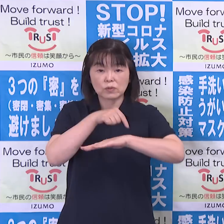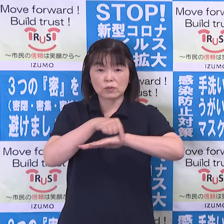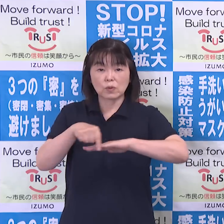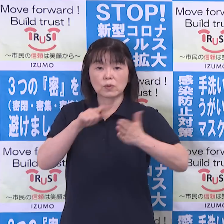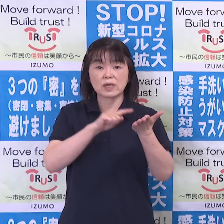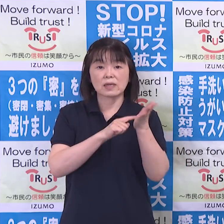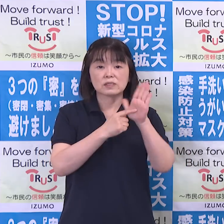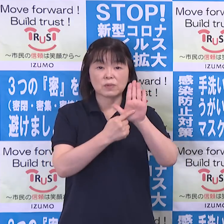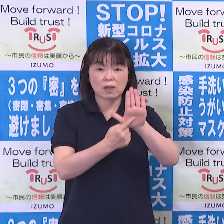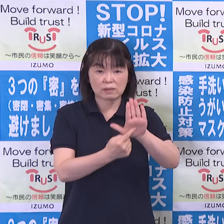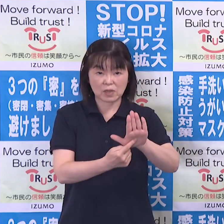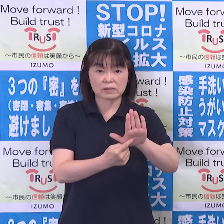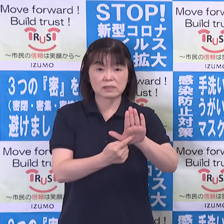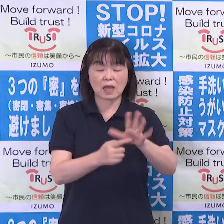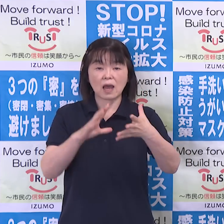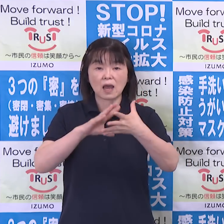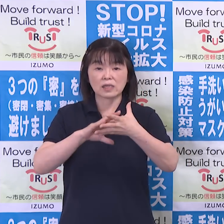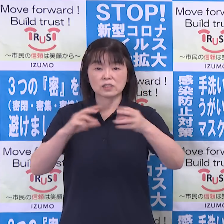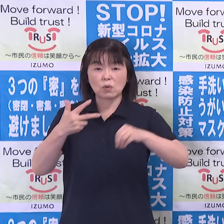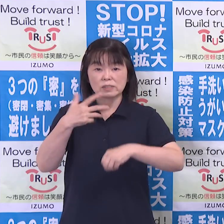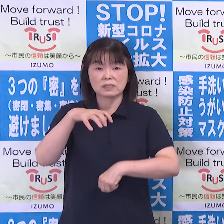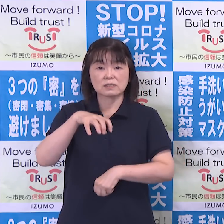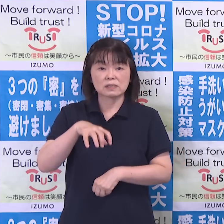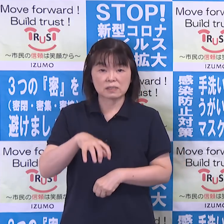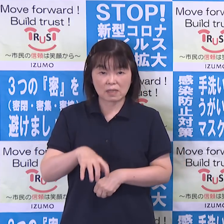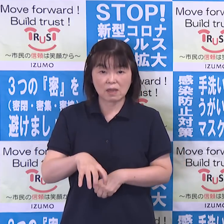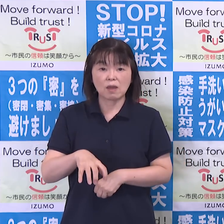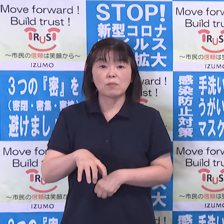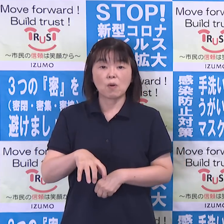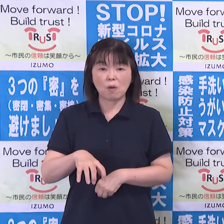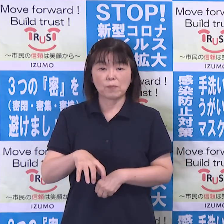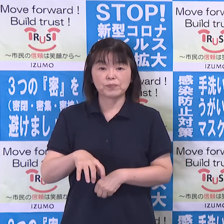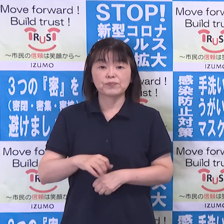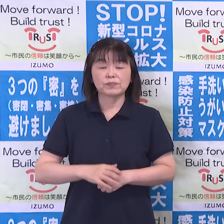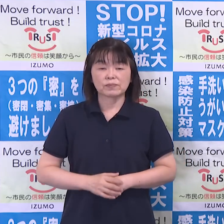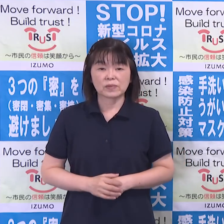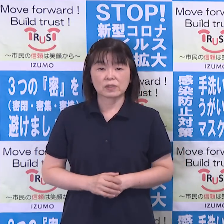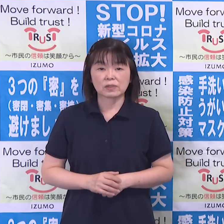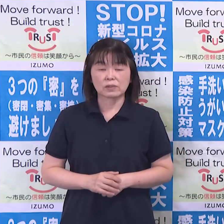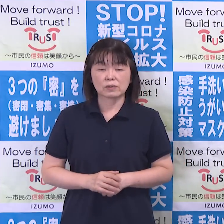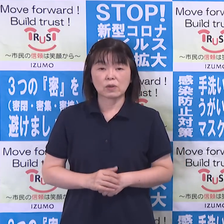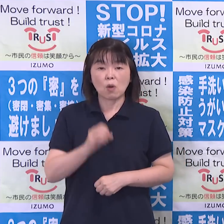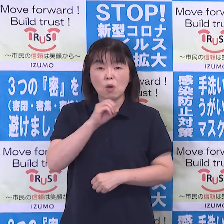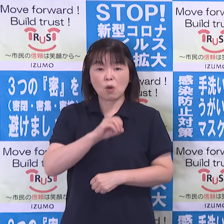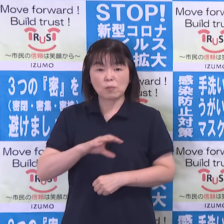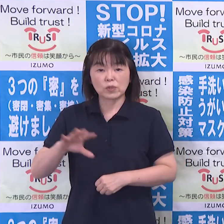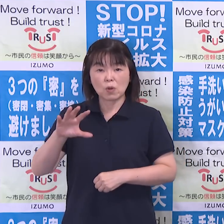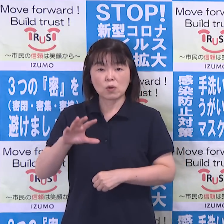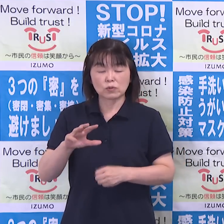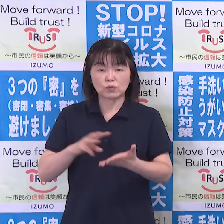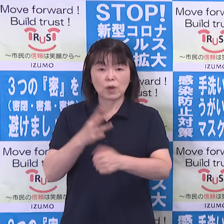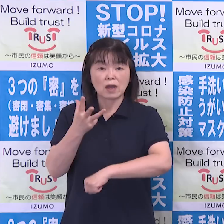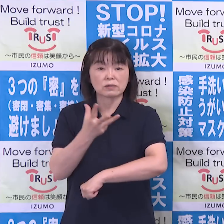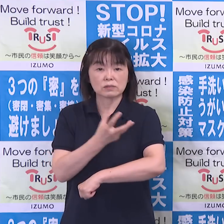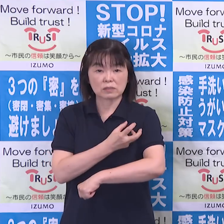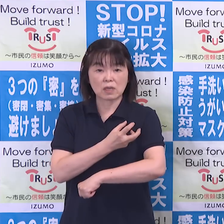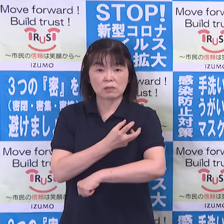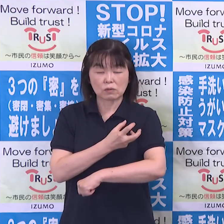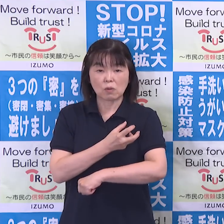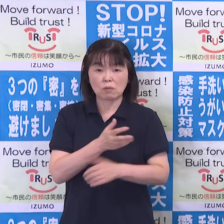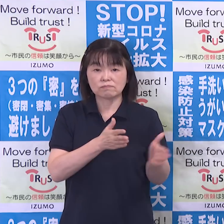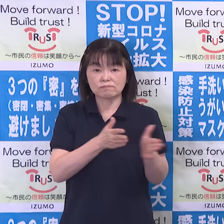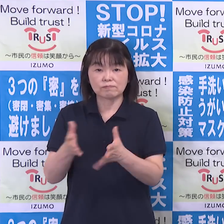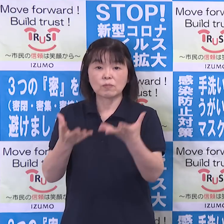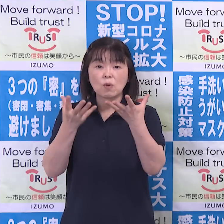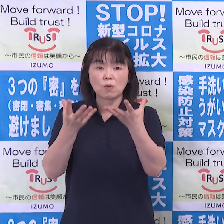市でも病院や出雲医師会にご協力をいただき、この新しいワクチン接種を進めていく体制を